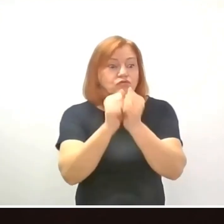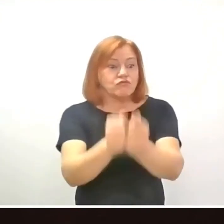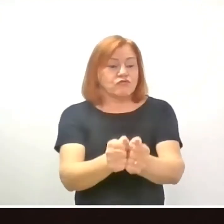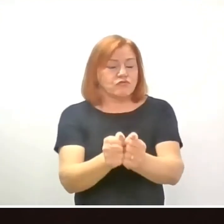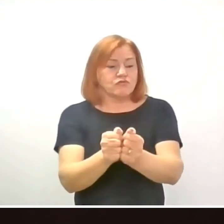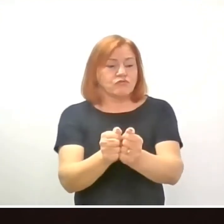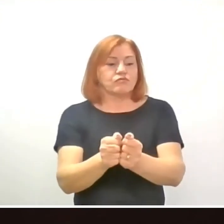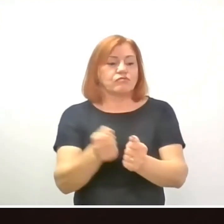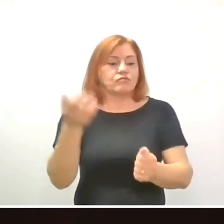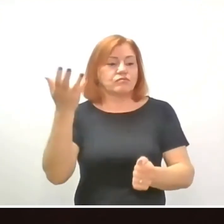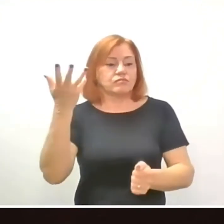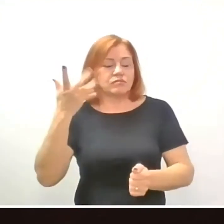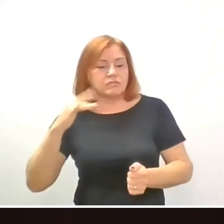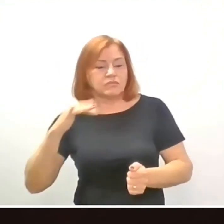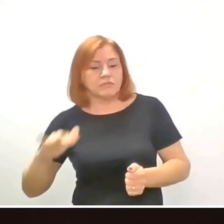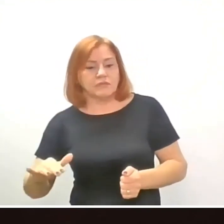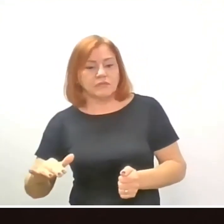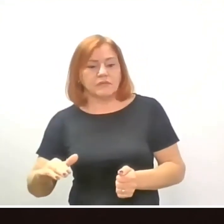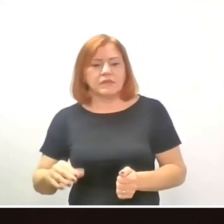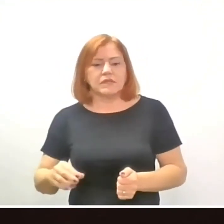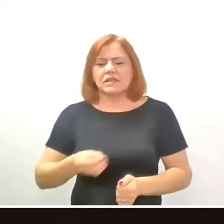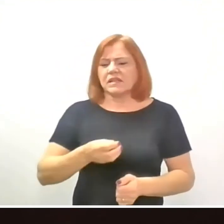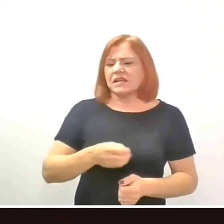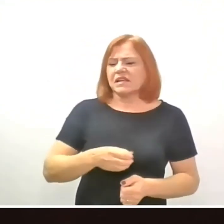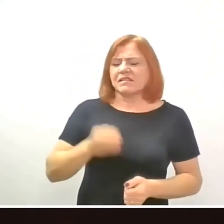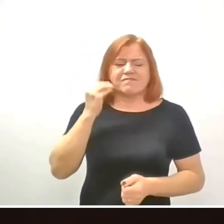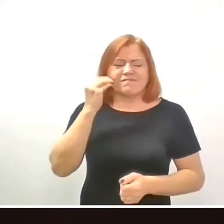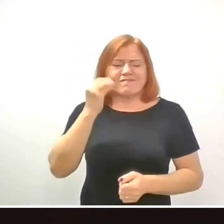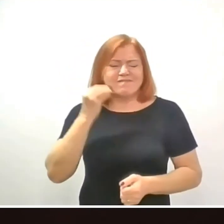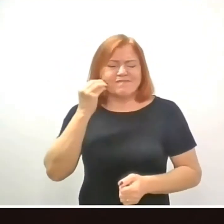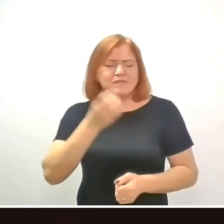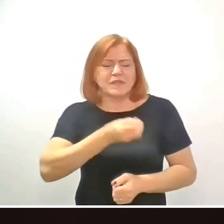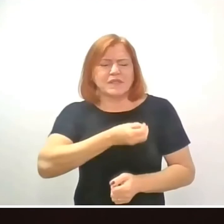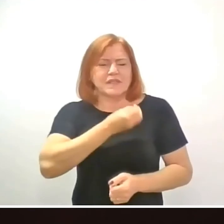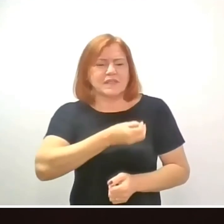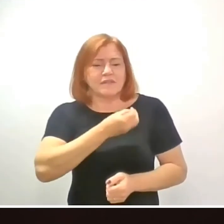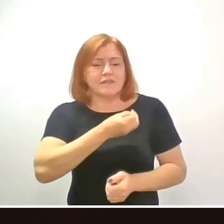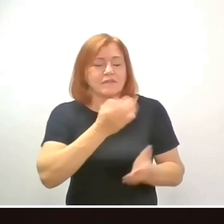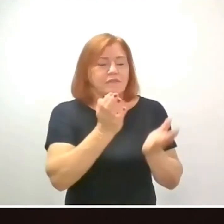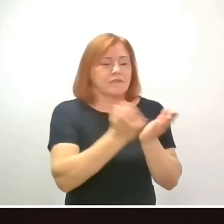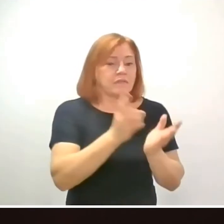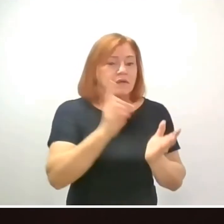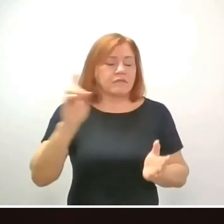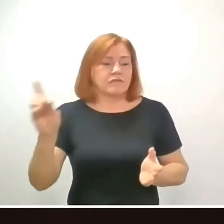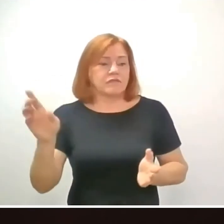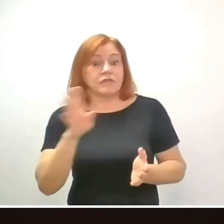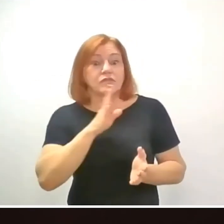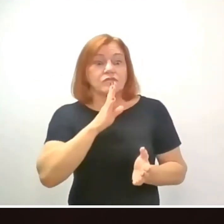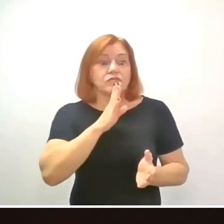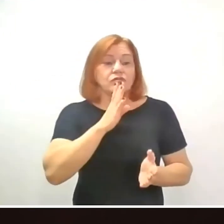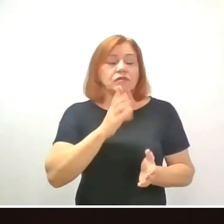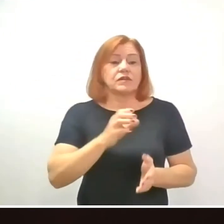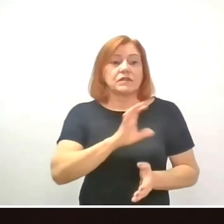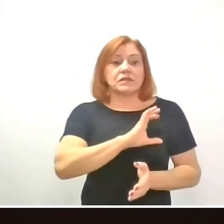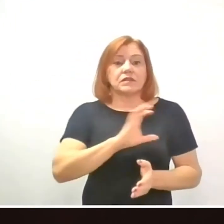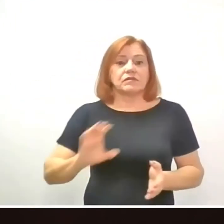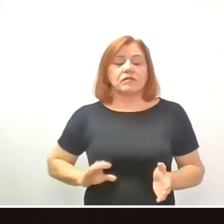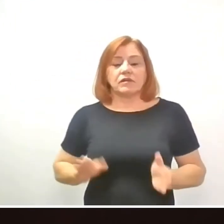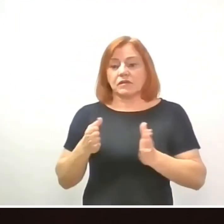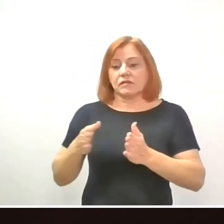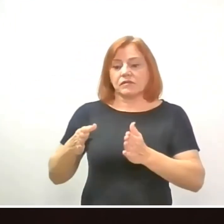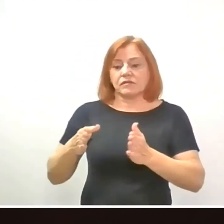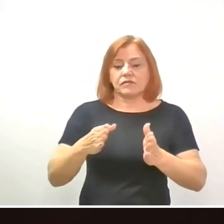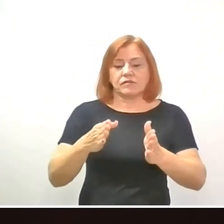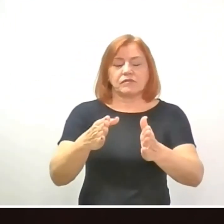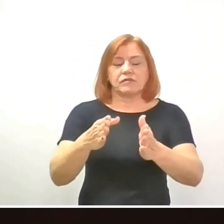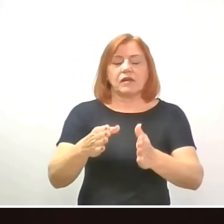com a palavra de Deus, conhecendo a Cristo e os seus caminhos. Que o Senhor abençoe a eles, né?